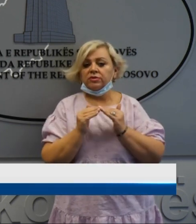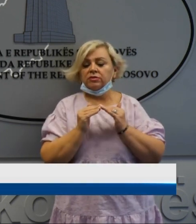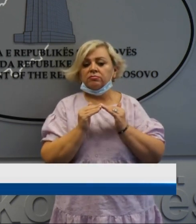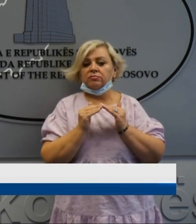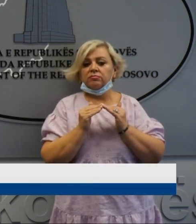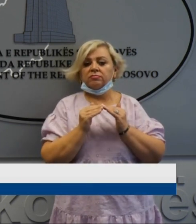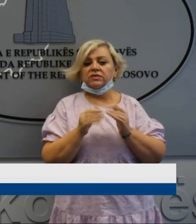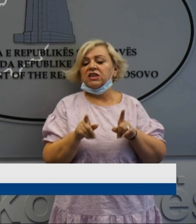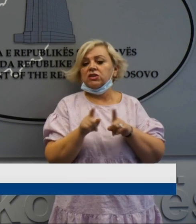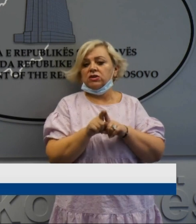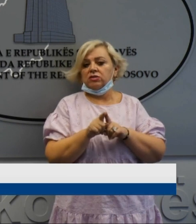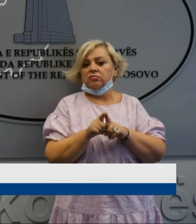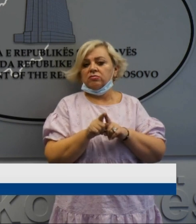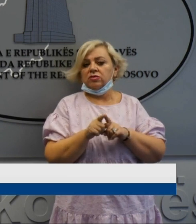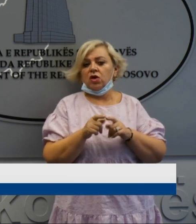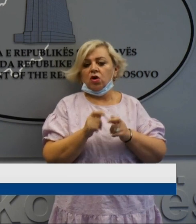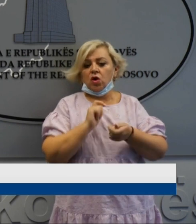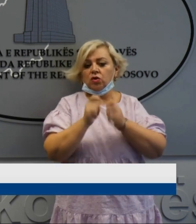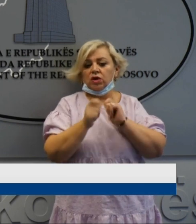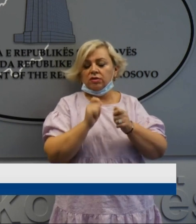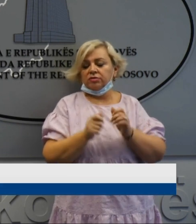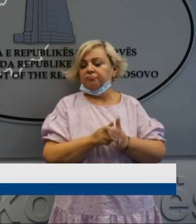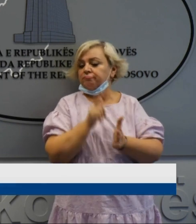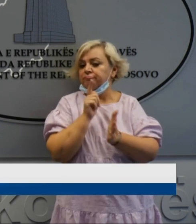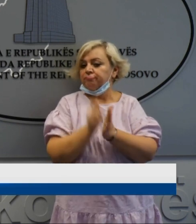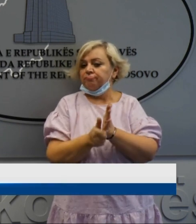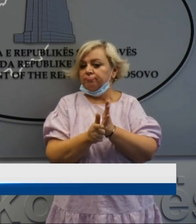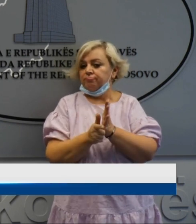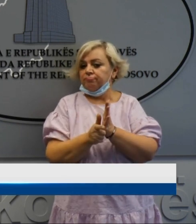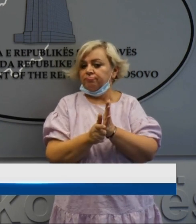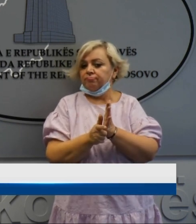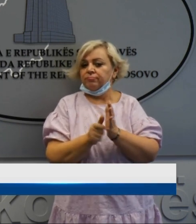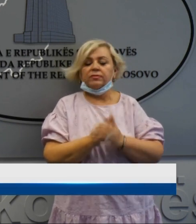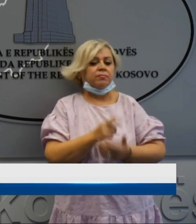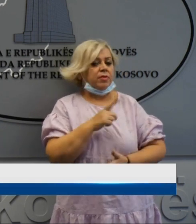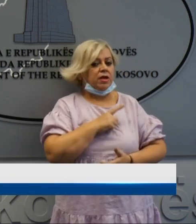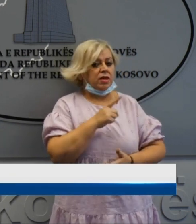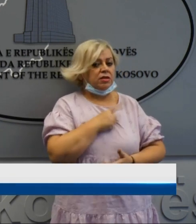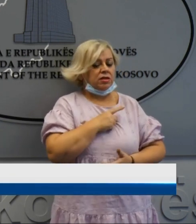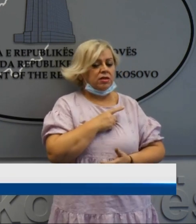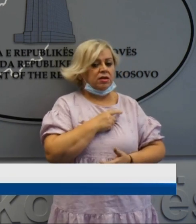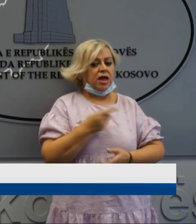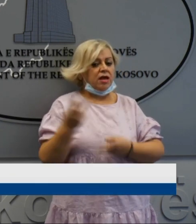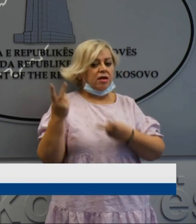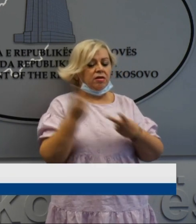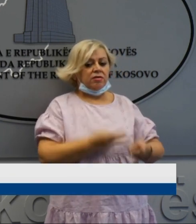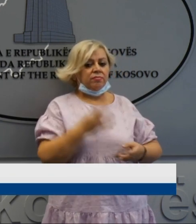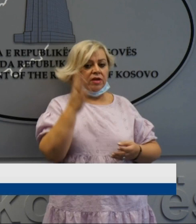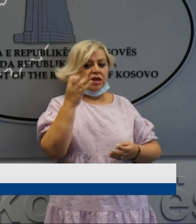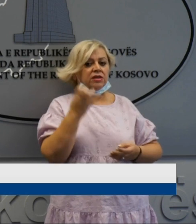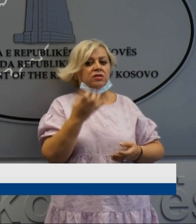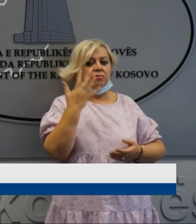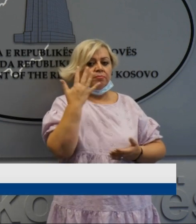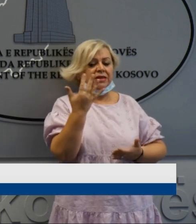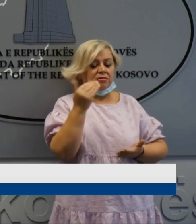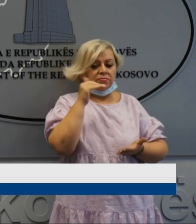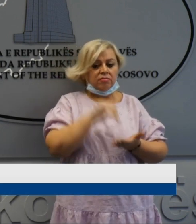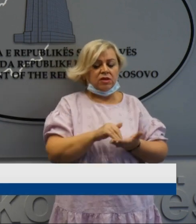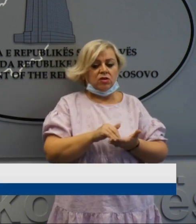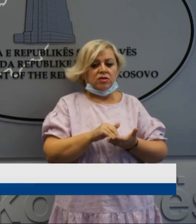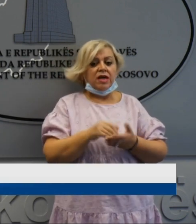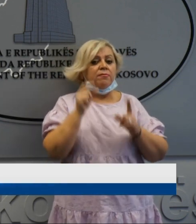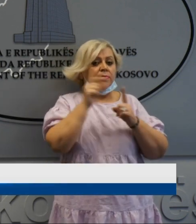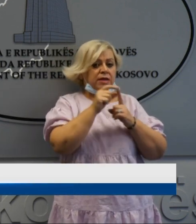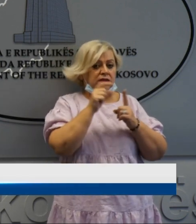e furnizimeve nga kjo kontratë. Së shpejti, po ashtu, presim edhe arritjen e mbi 450.000 dozave